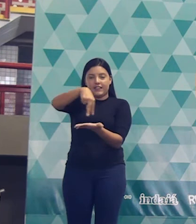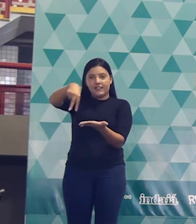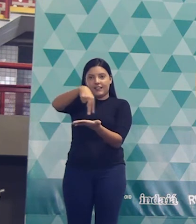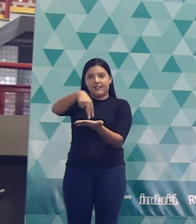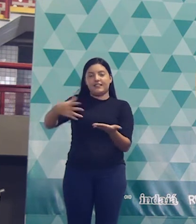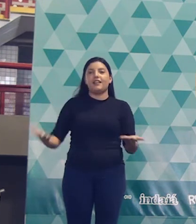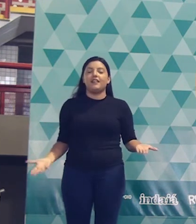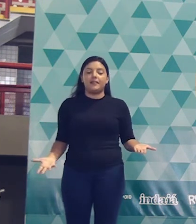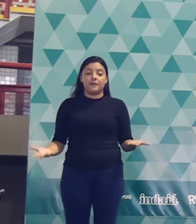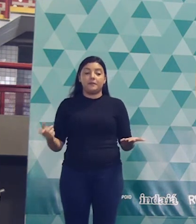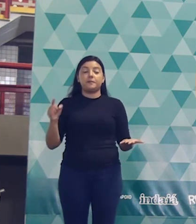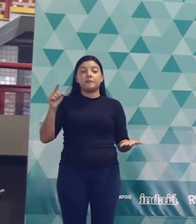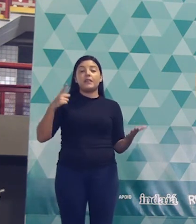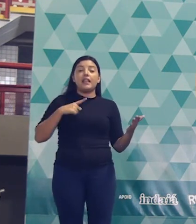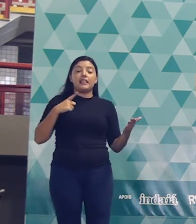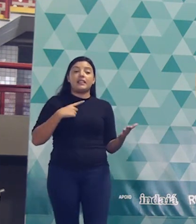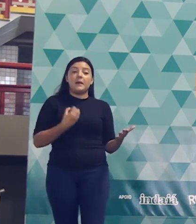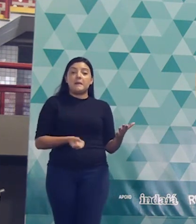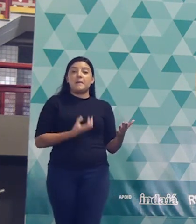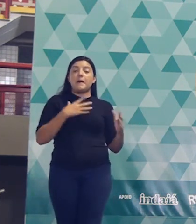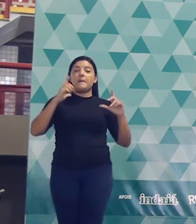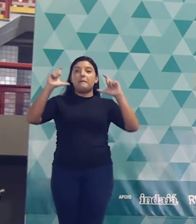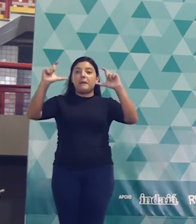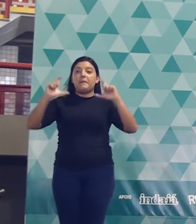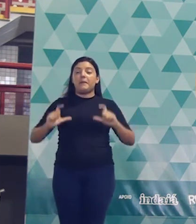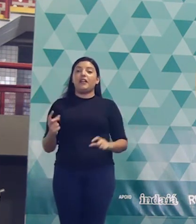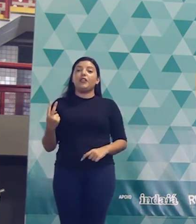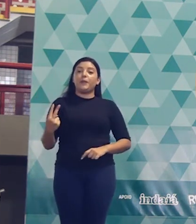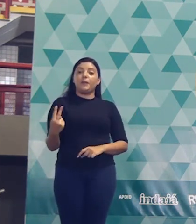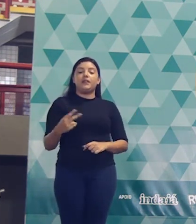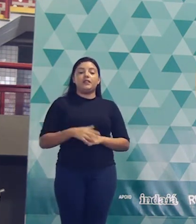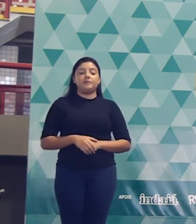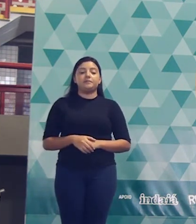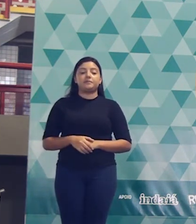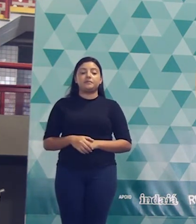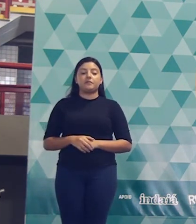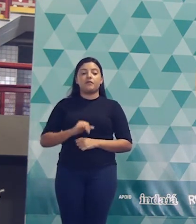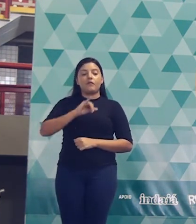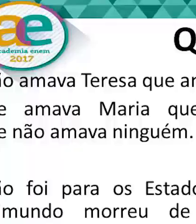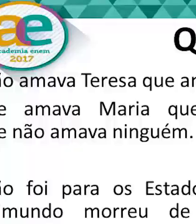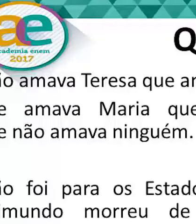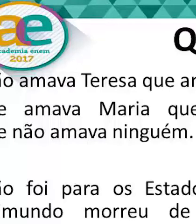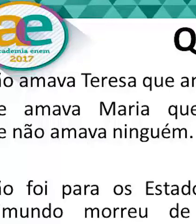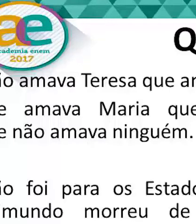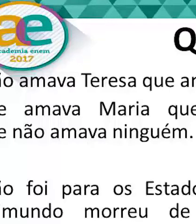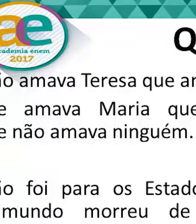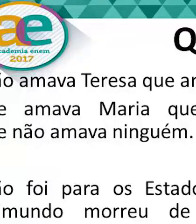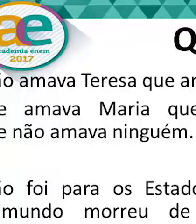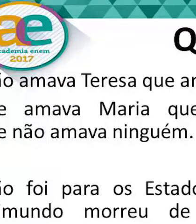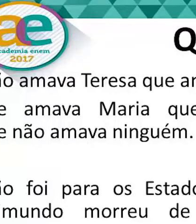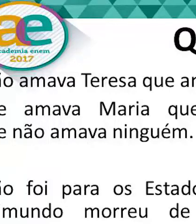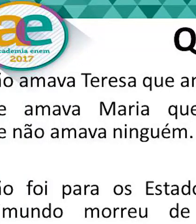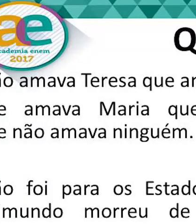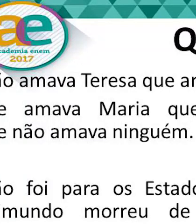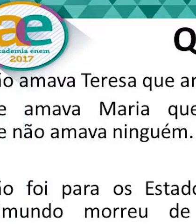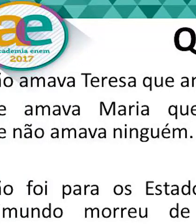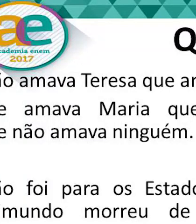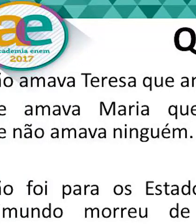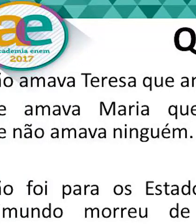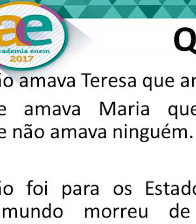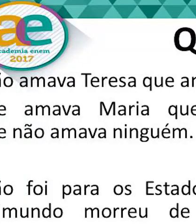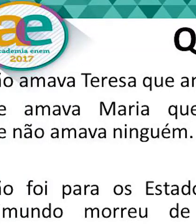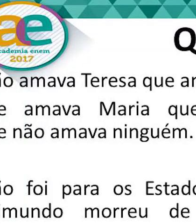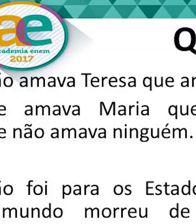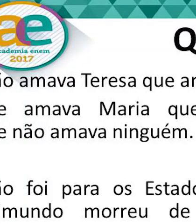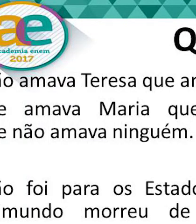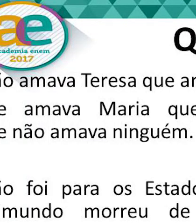Quadrilha. Esse poema tem 2 estrofes. João amava Teresa, lemos assim: que amava